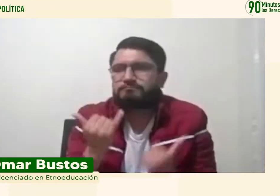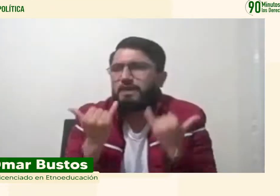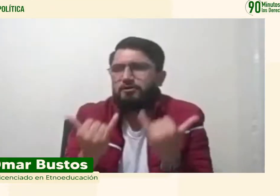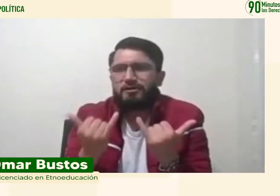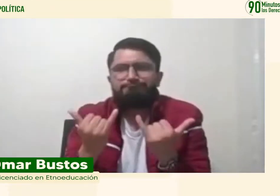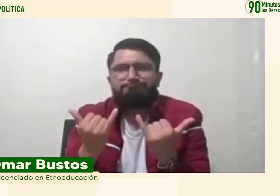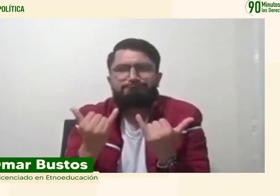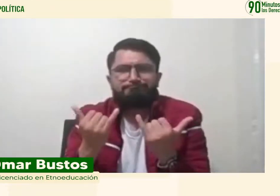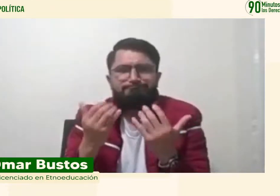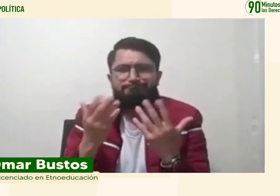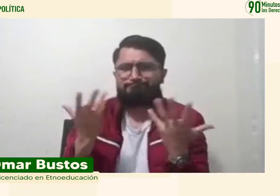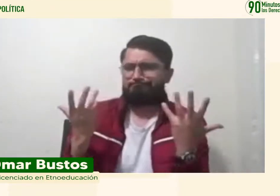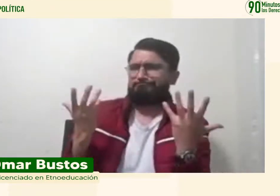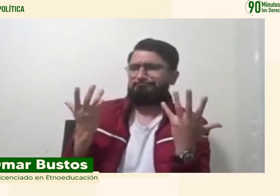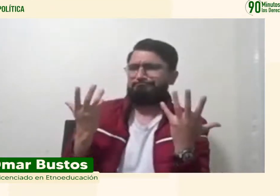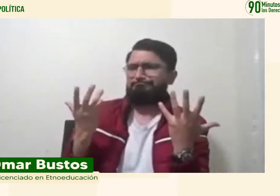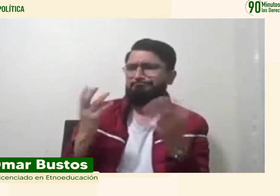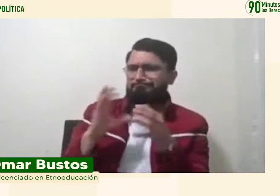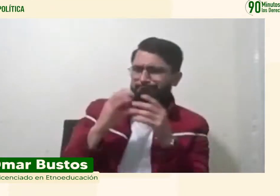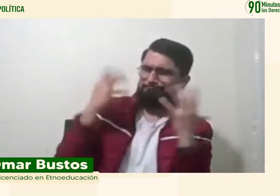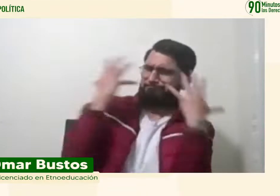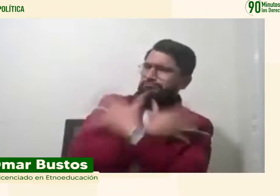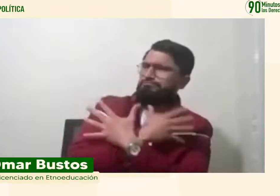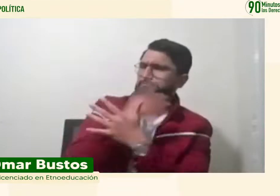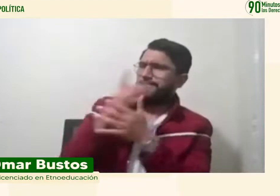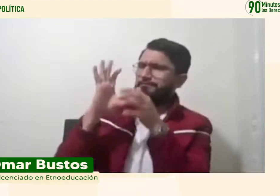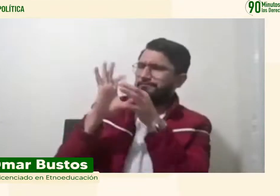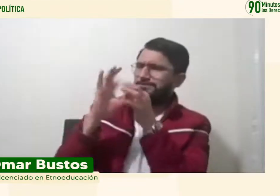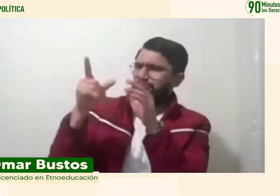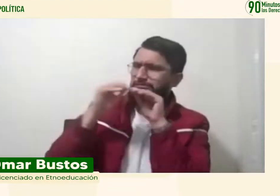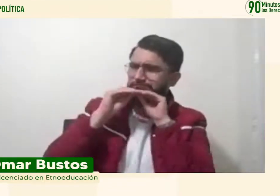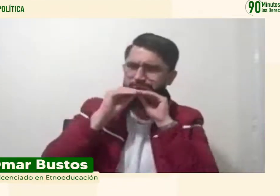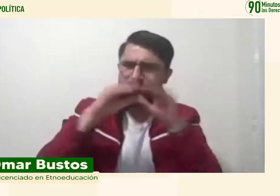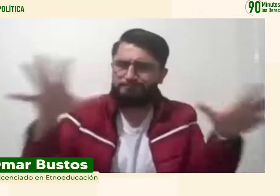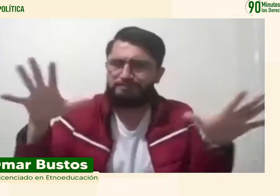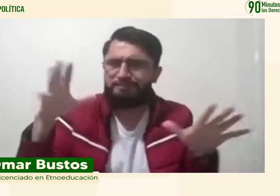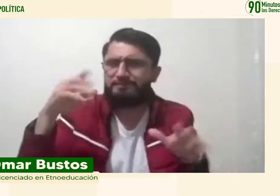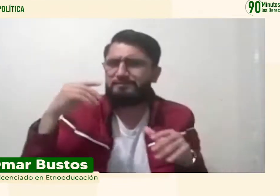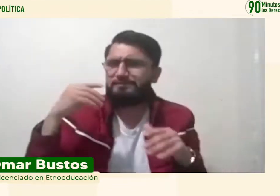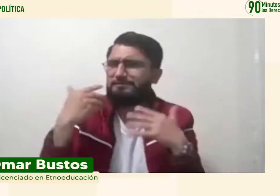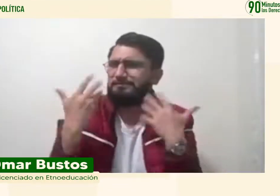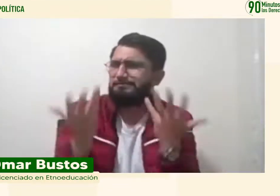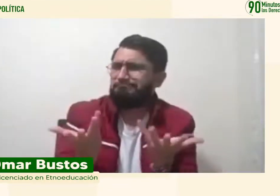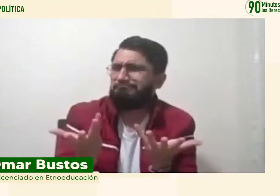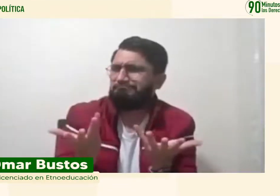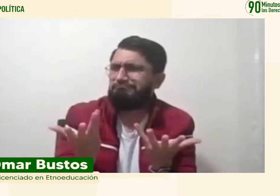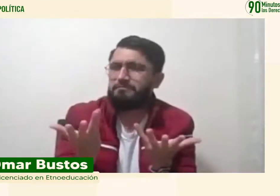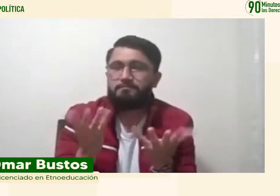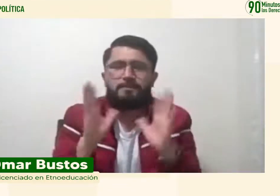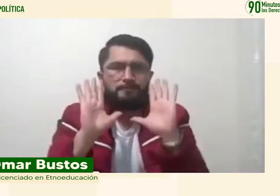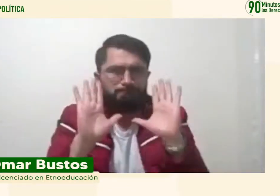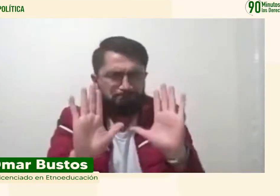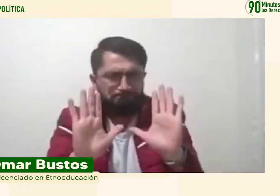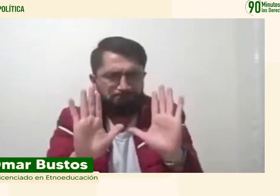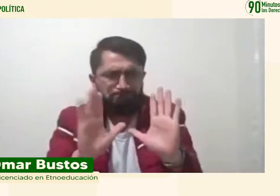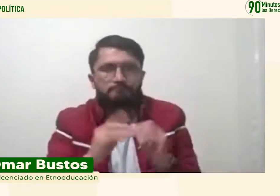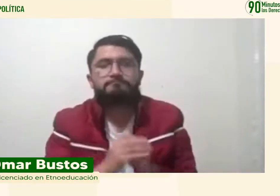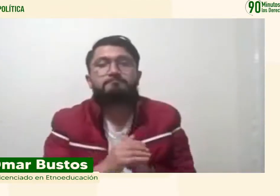sentido ahora bueno sea una confusión como es posible por la escuela que ha publicado un vídeo al